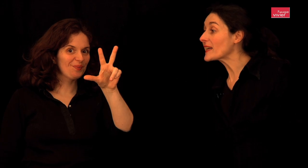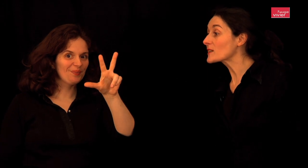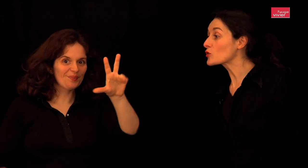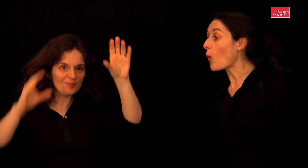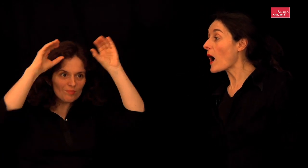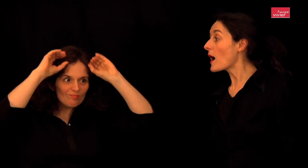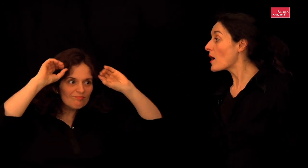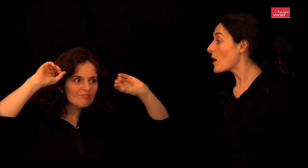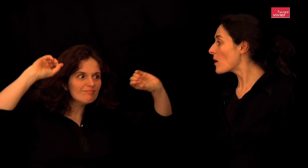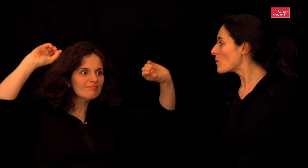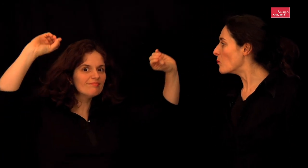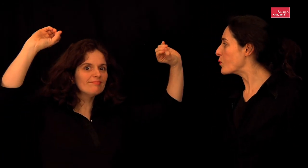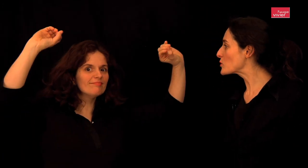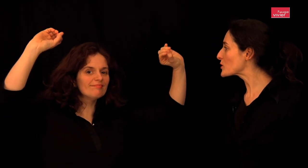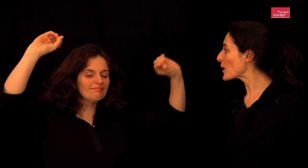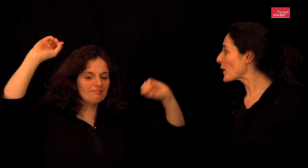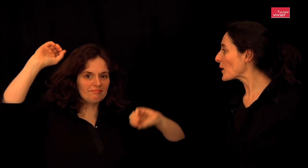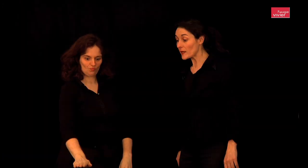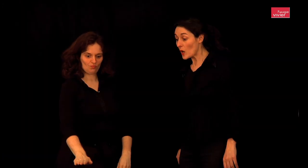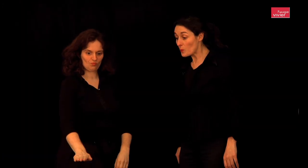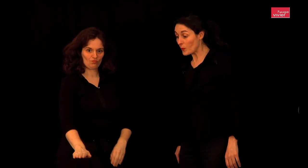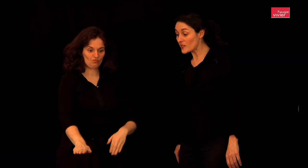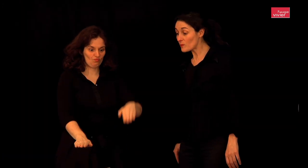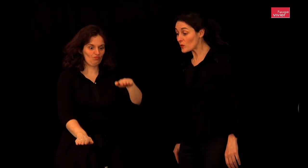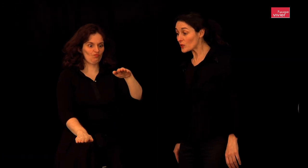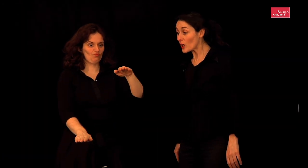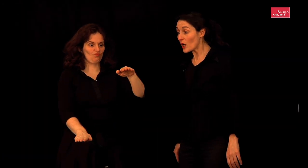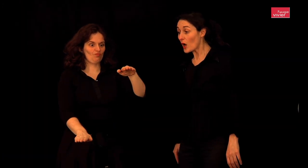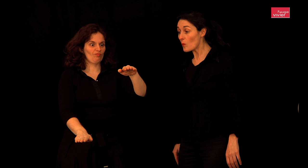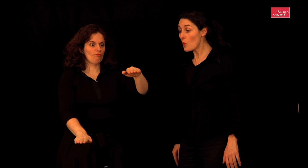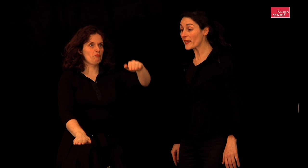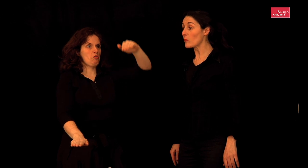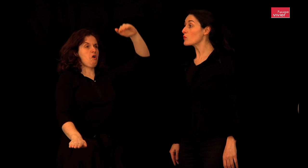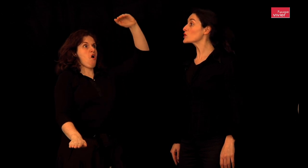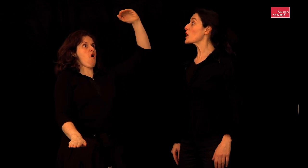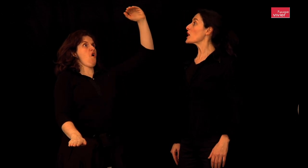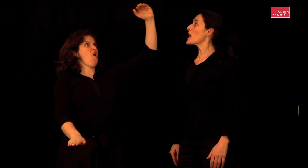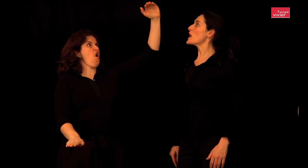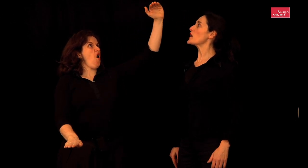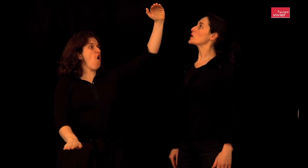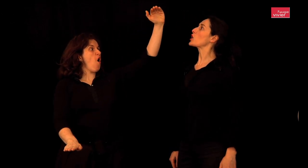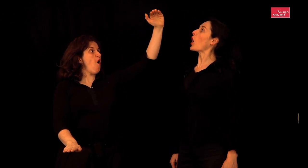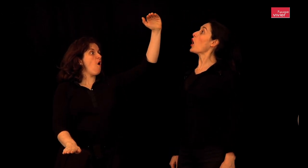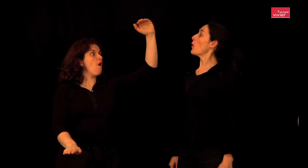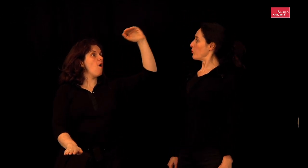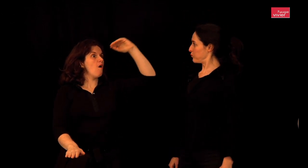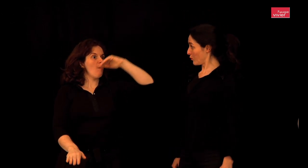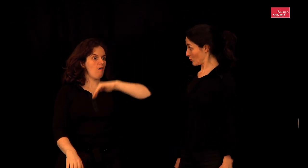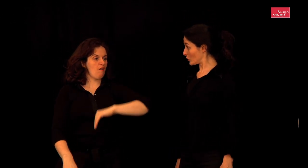avec trois boucs. Petit bouc, moyen bouc et grand bouc.